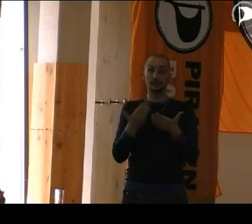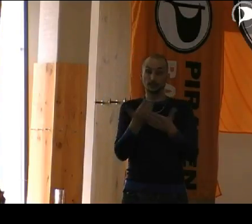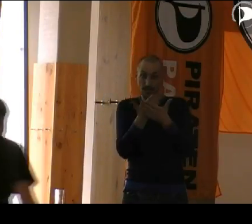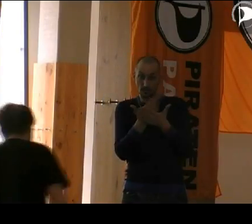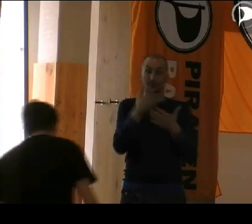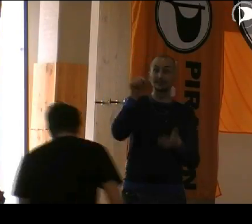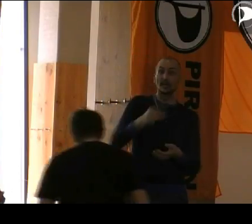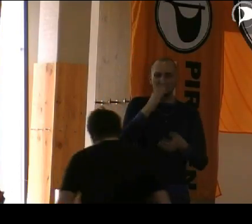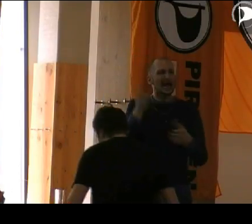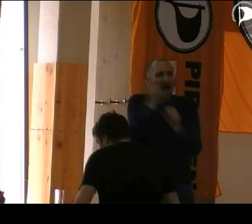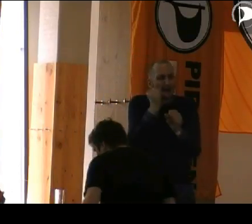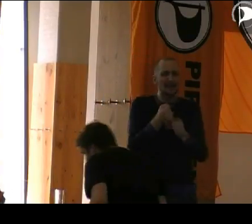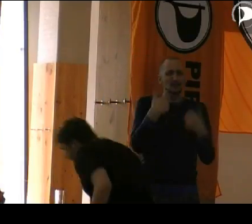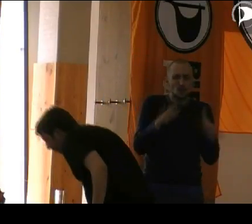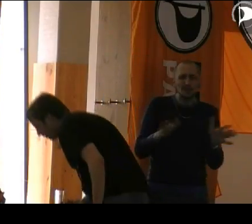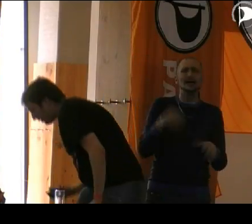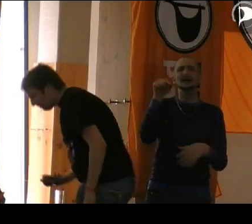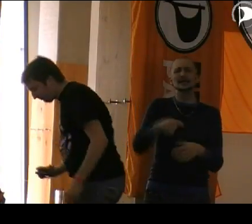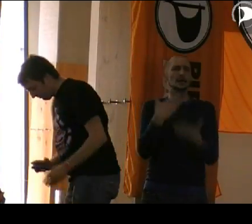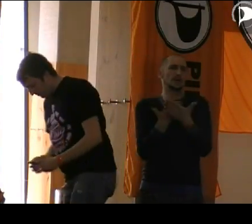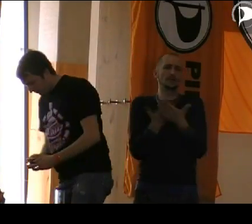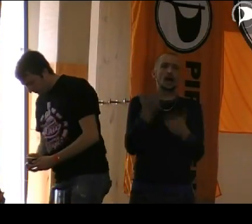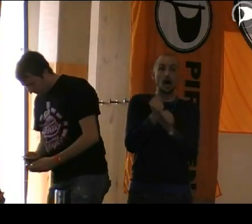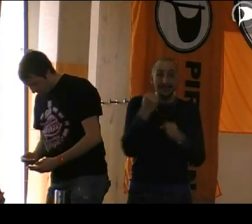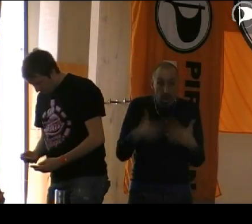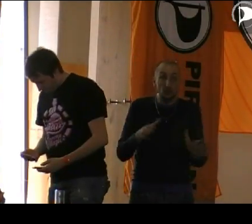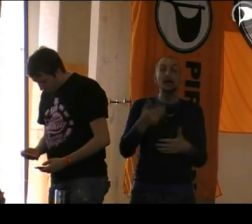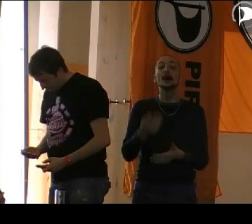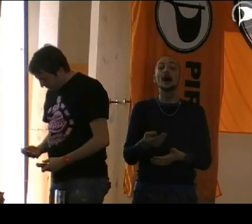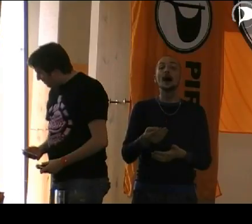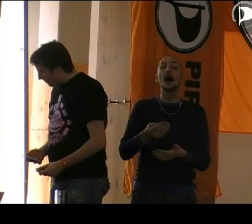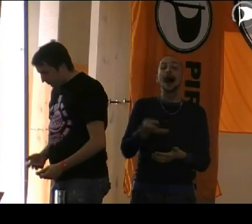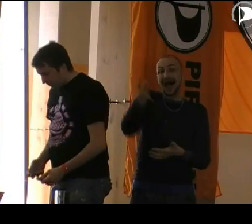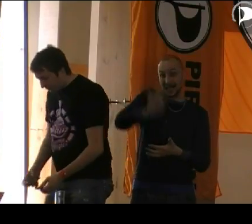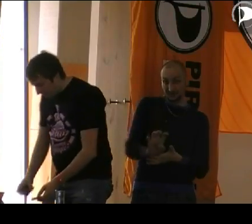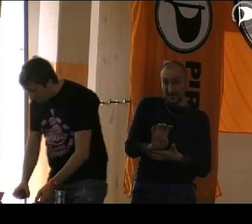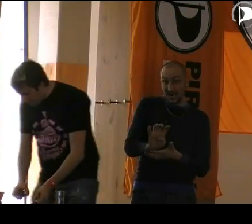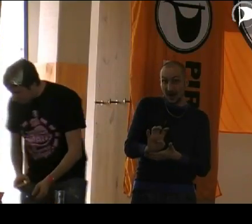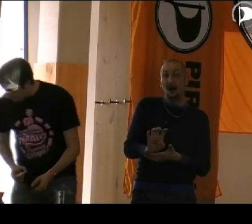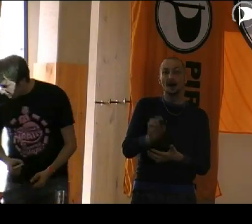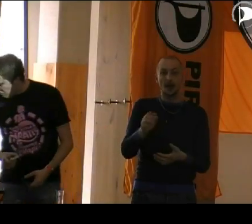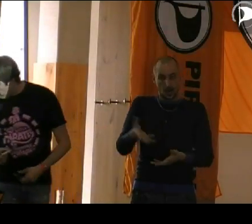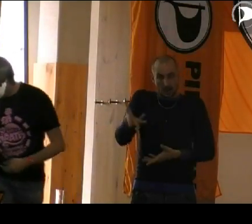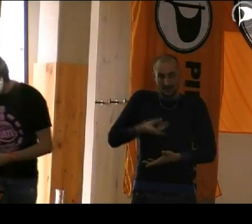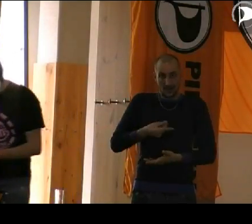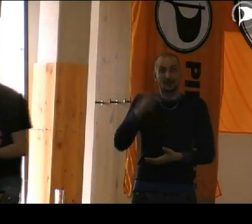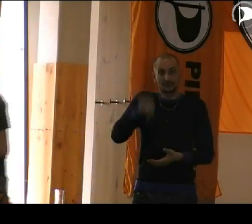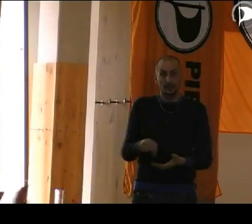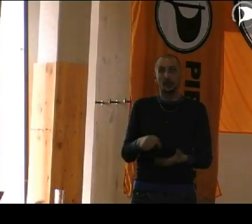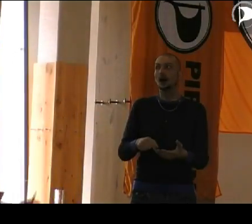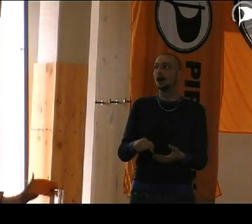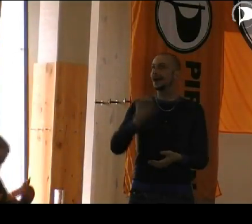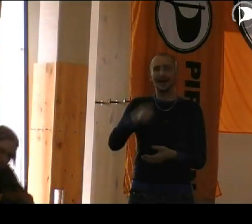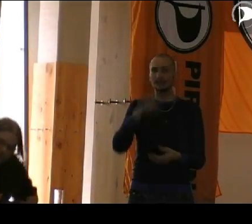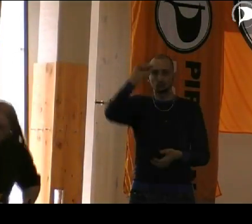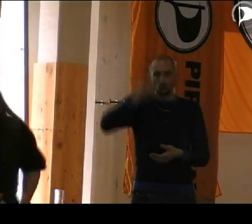hat ist es so dass ein arbeitslosen hartz 4 empfänger nicht regieren kann und erfurt verliert man ansprechen